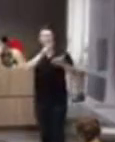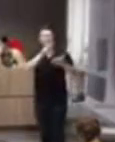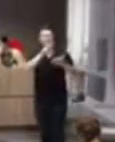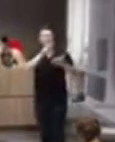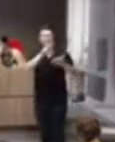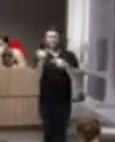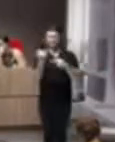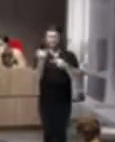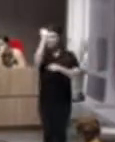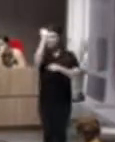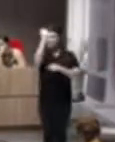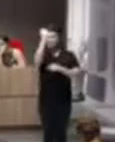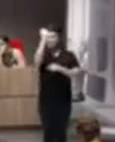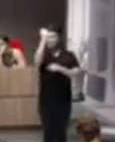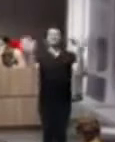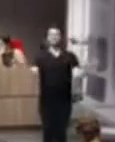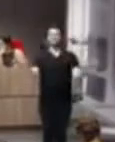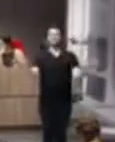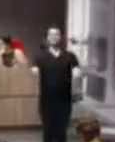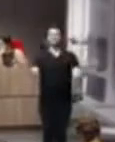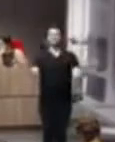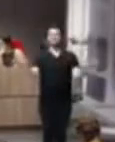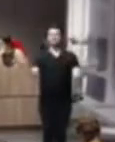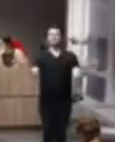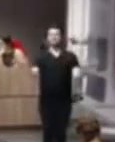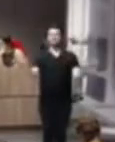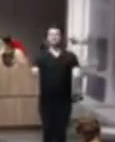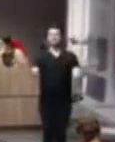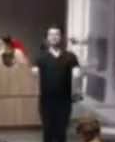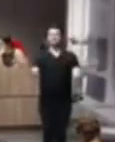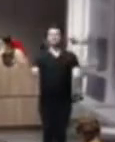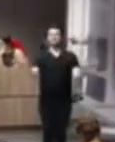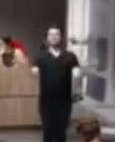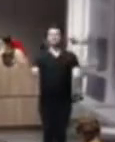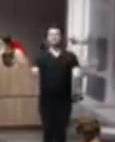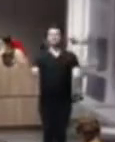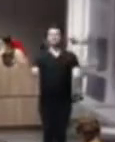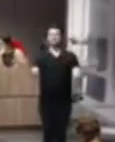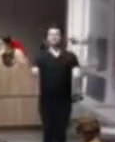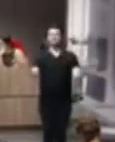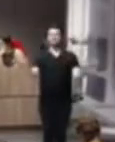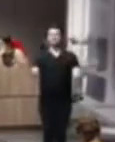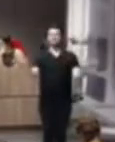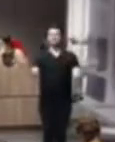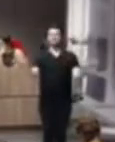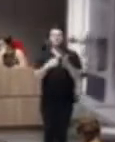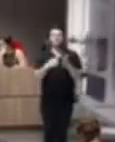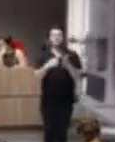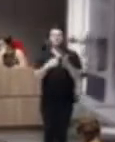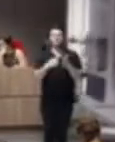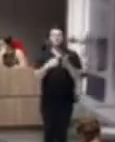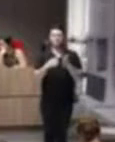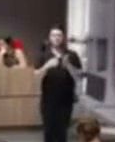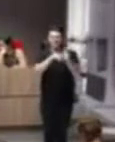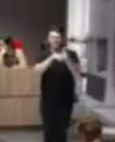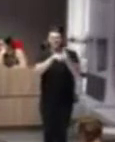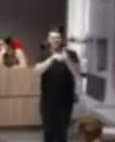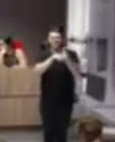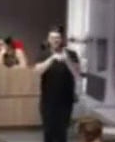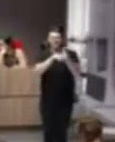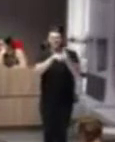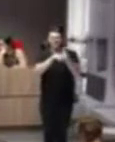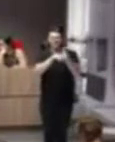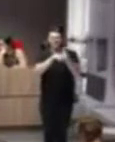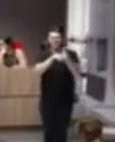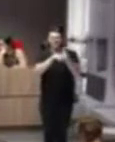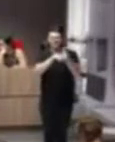que a gente tenha clareza sobre isso, né? Então, o que resume a análise de tudo que foi apresentado? A análise produzida nesse documento revela